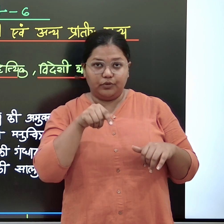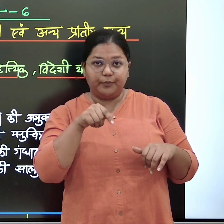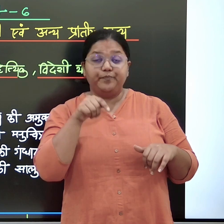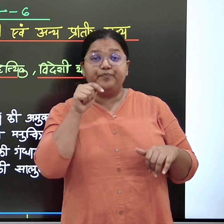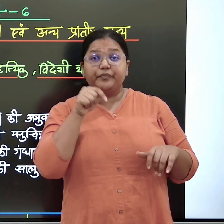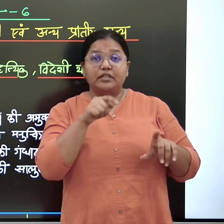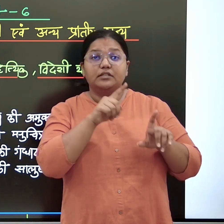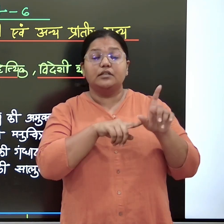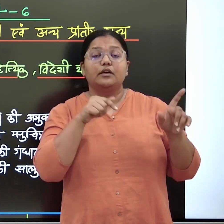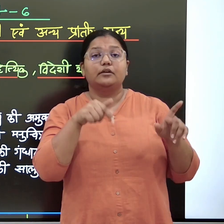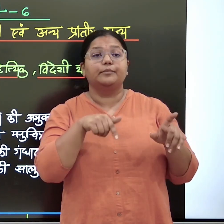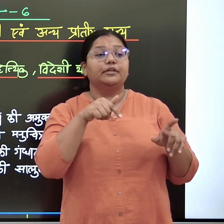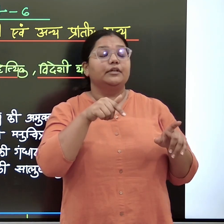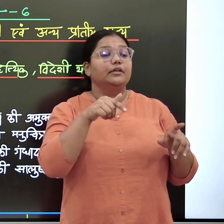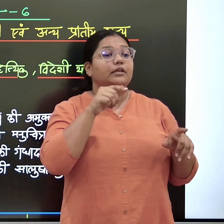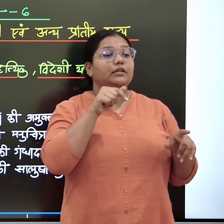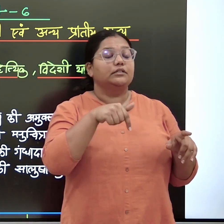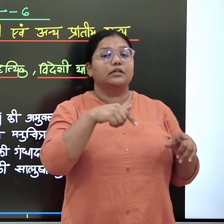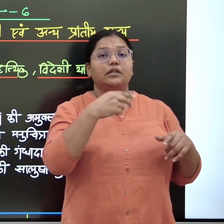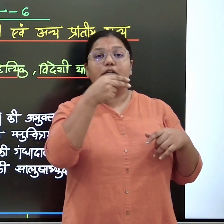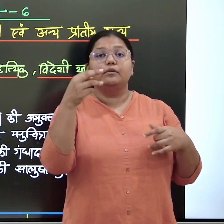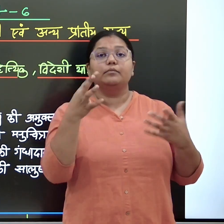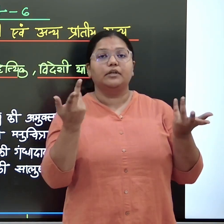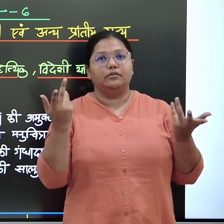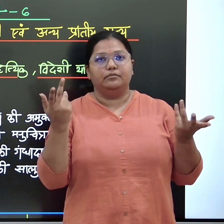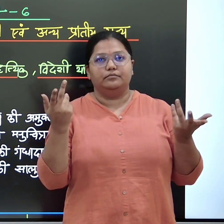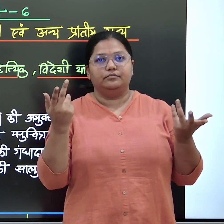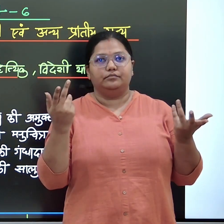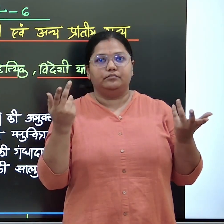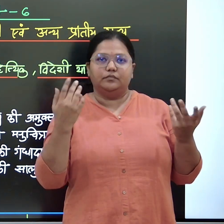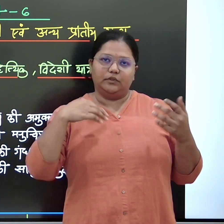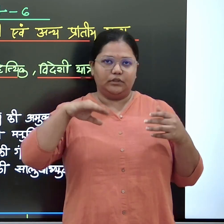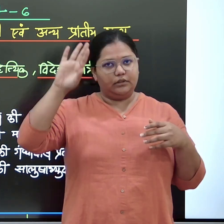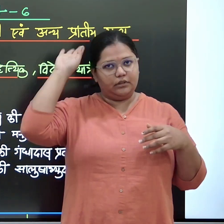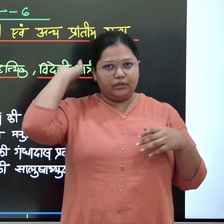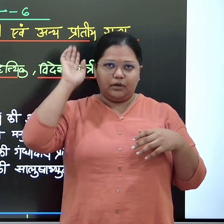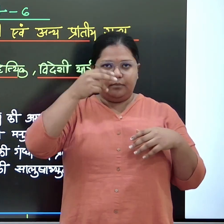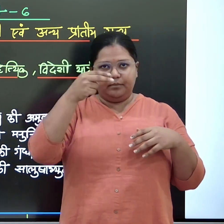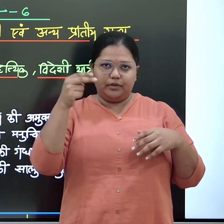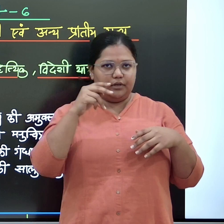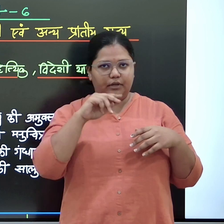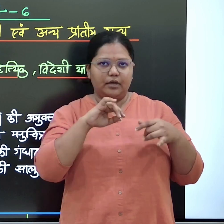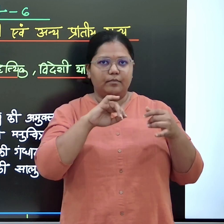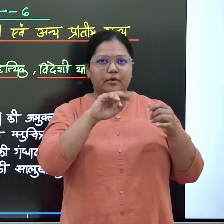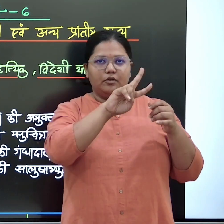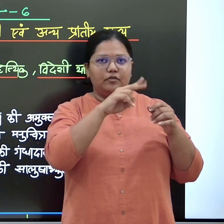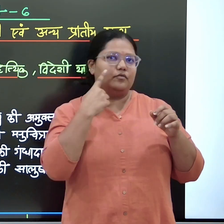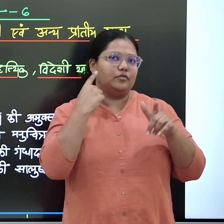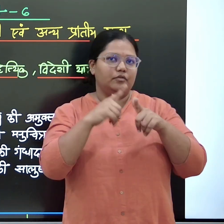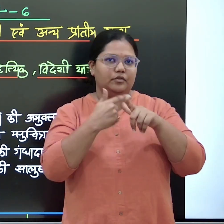है, विजयनगर साम्राज्य की स्थापना 1336 में